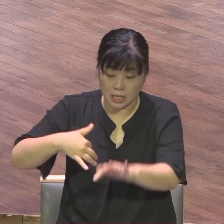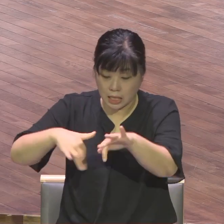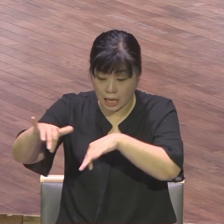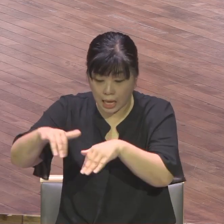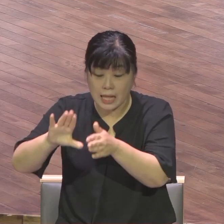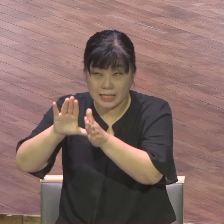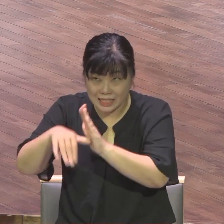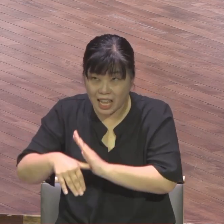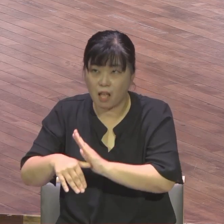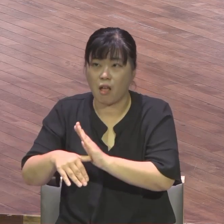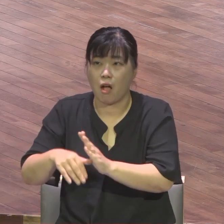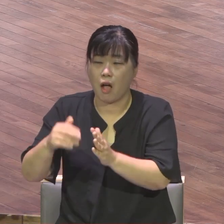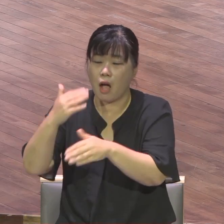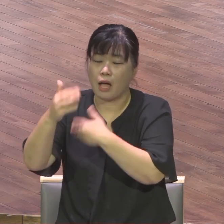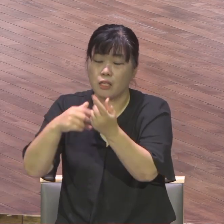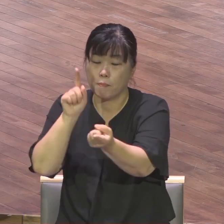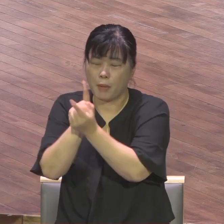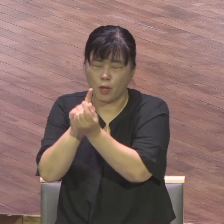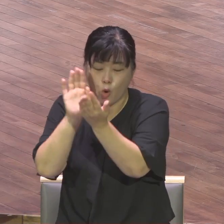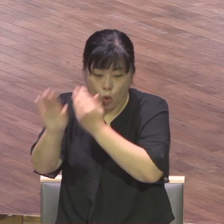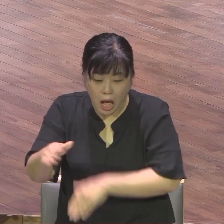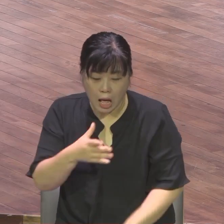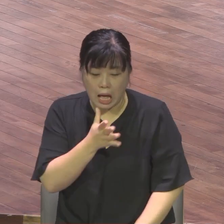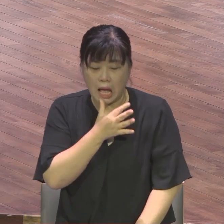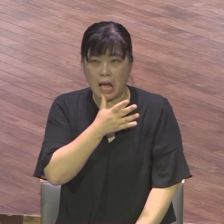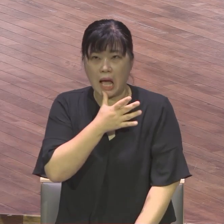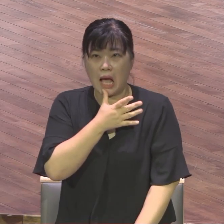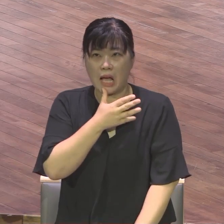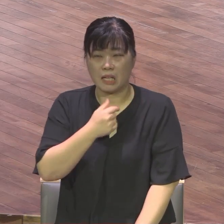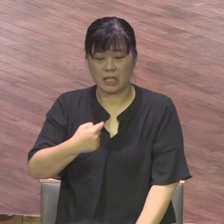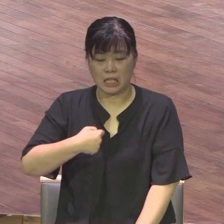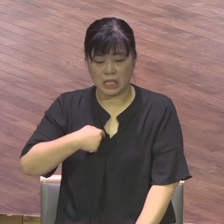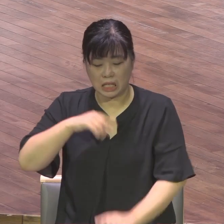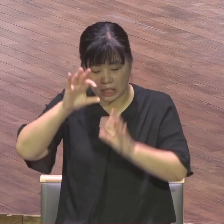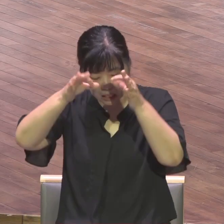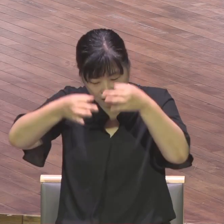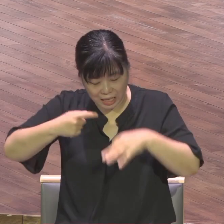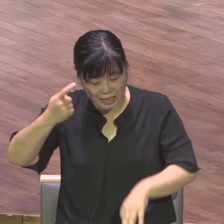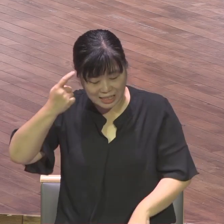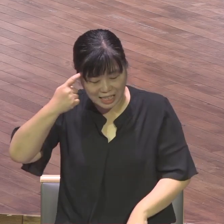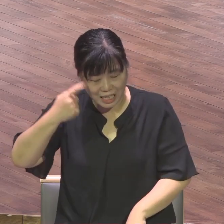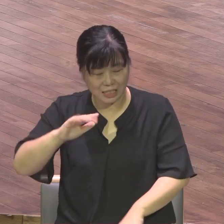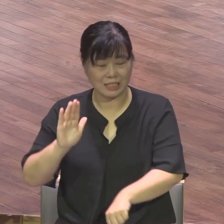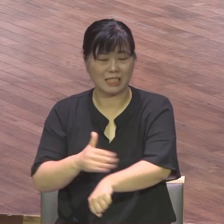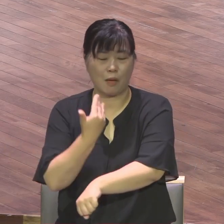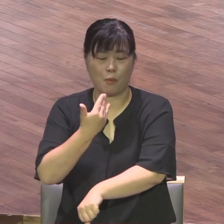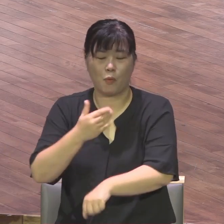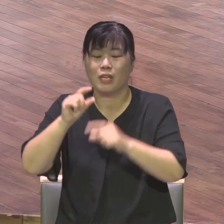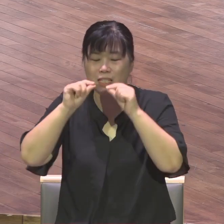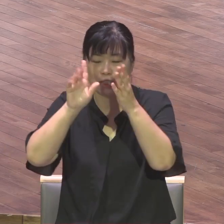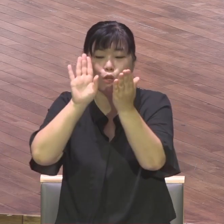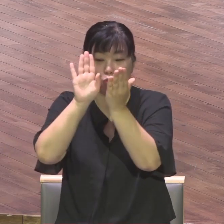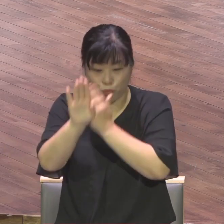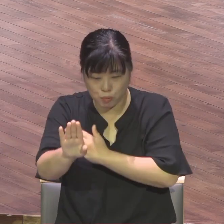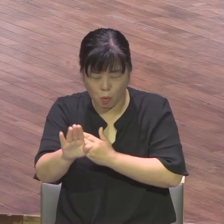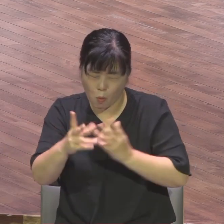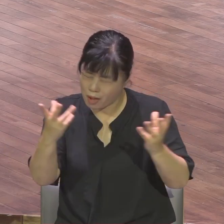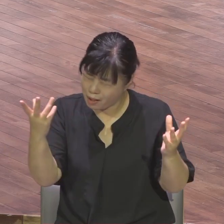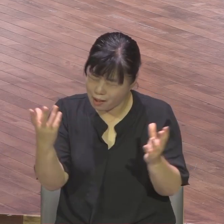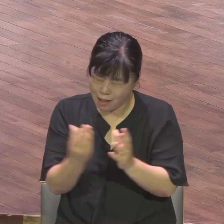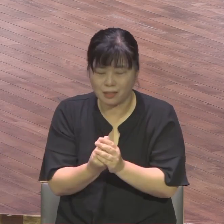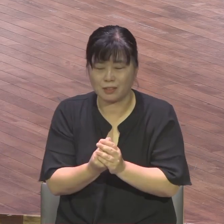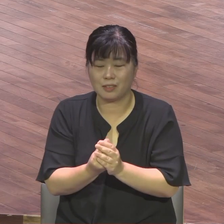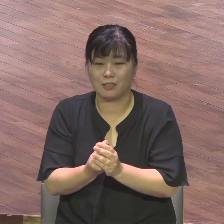있다. 이방인 바라보는 새로운 시각. 저 우상 숭배하는 저 불쌍한 저